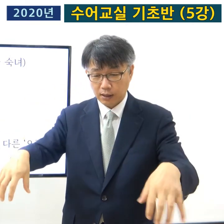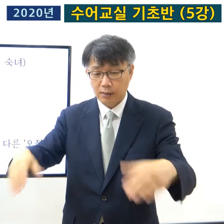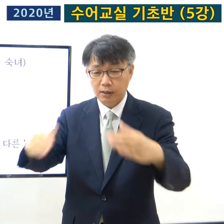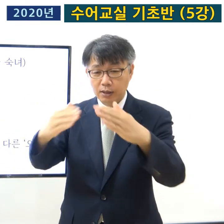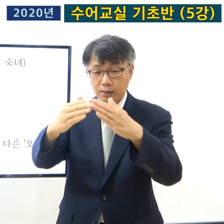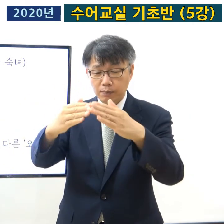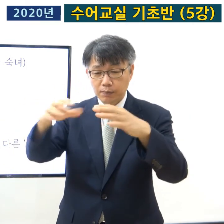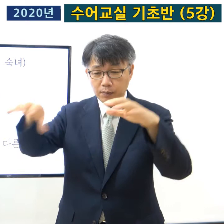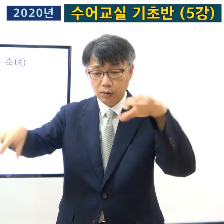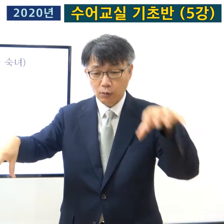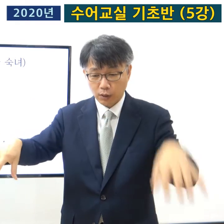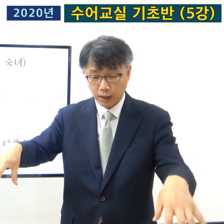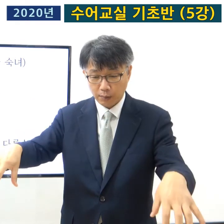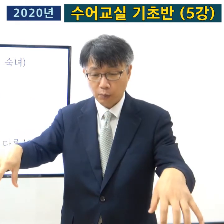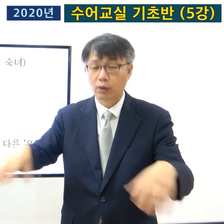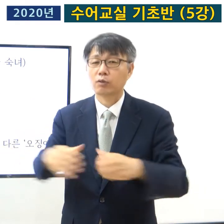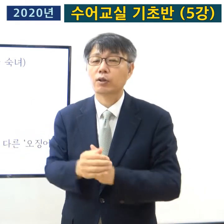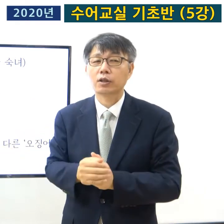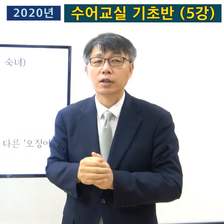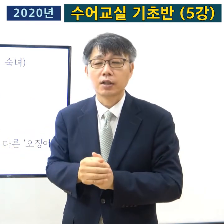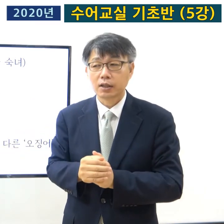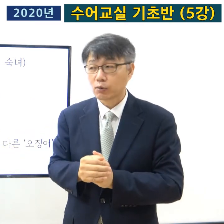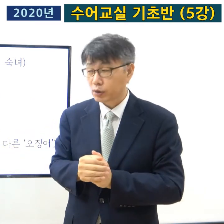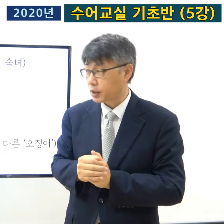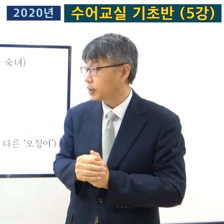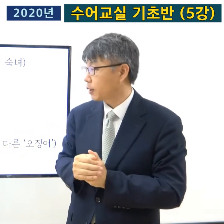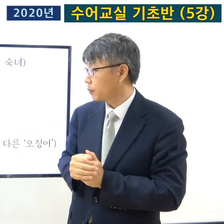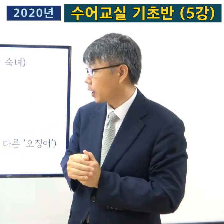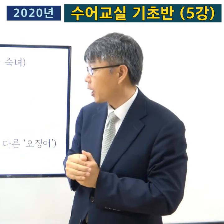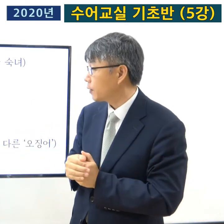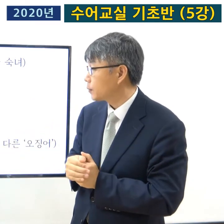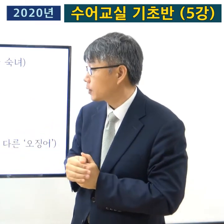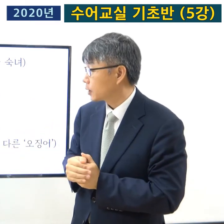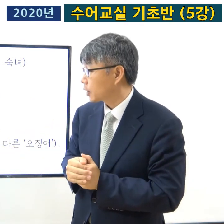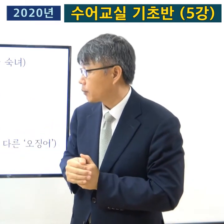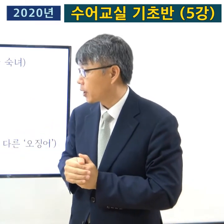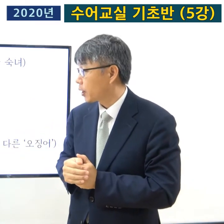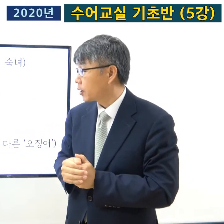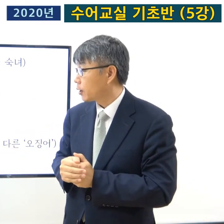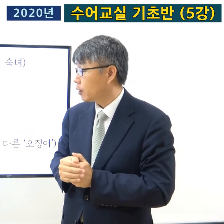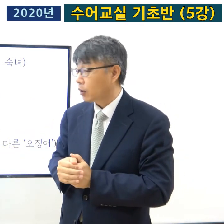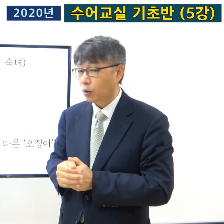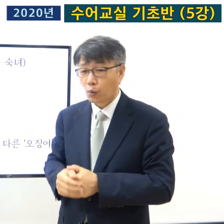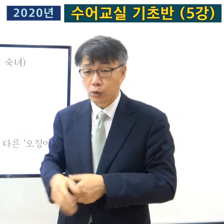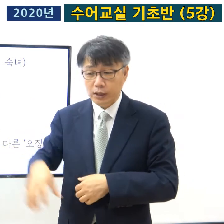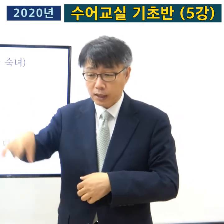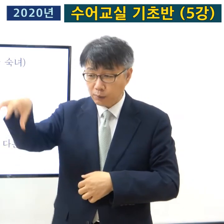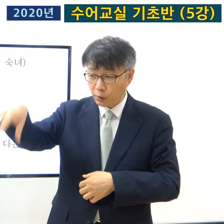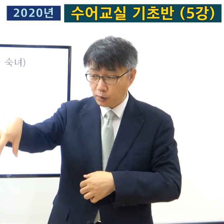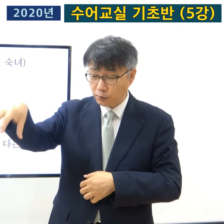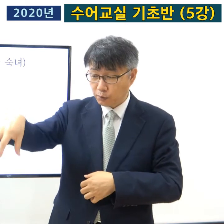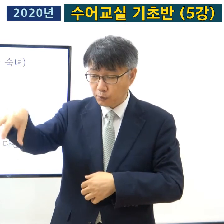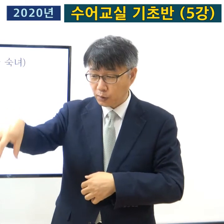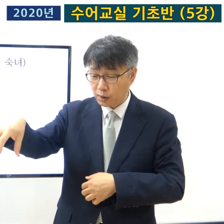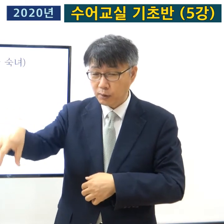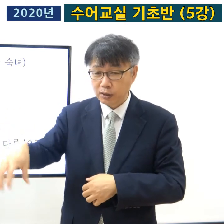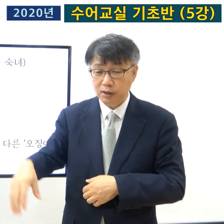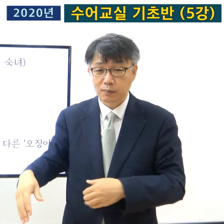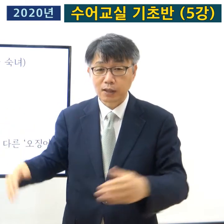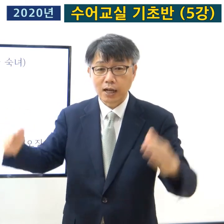아니면 집, 이렇게 표현해주면 이웃이 됩니다. 그 다음에 곳이라는 표현 설명을